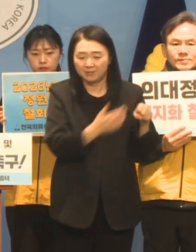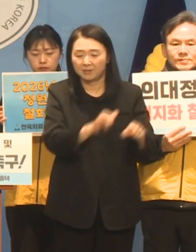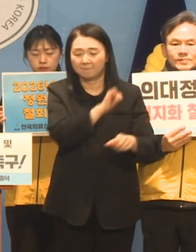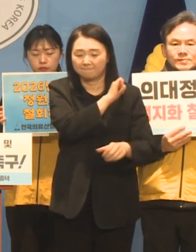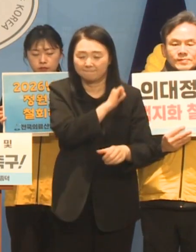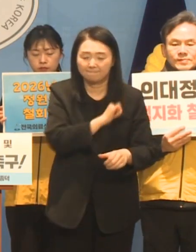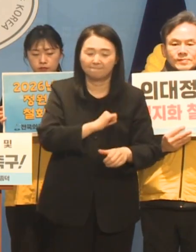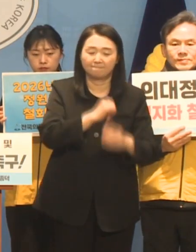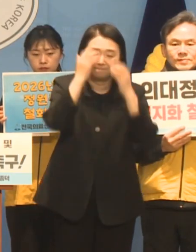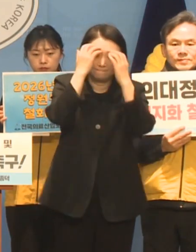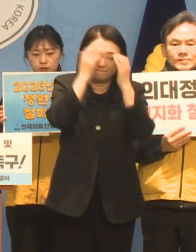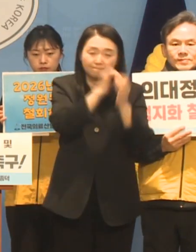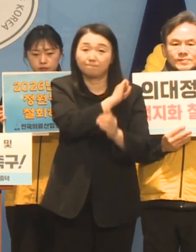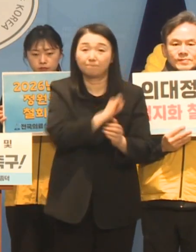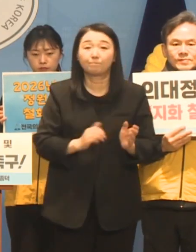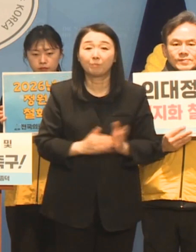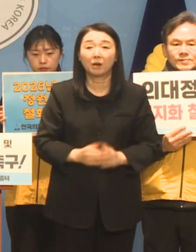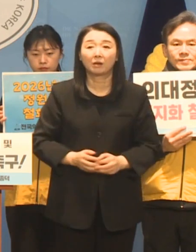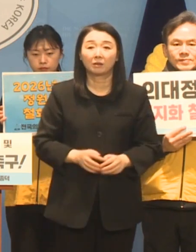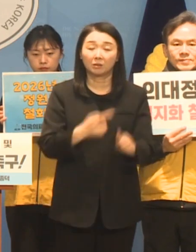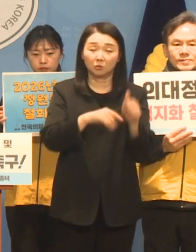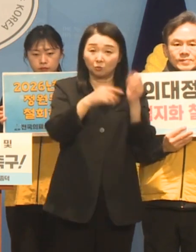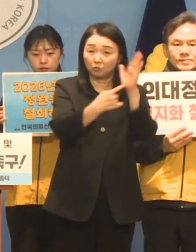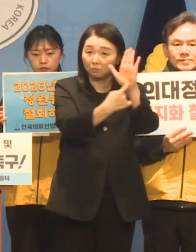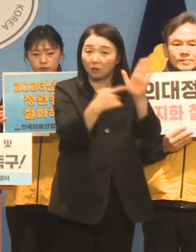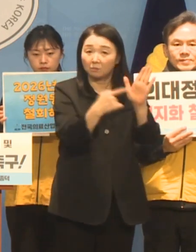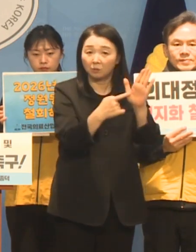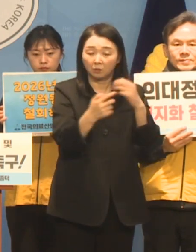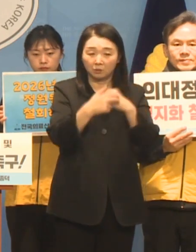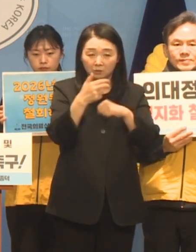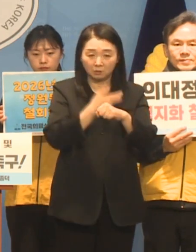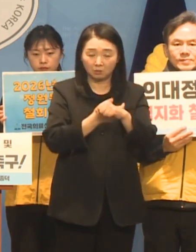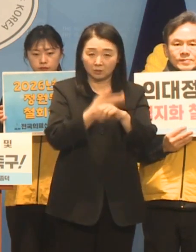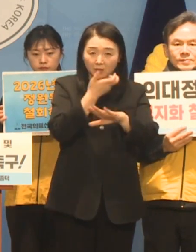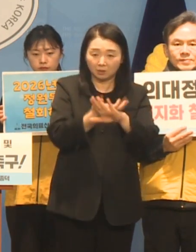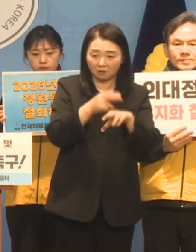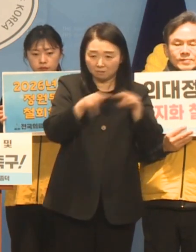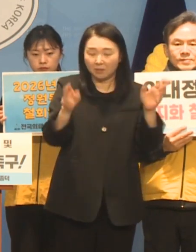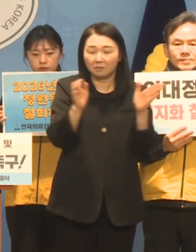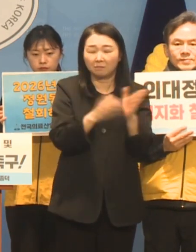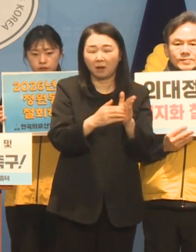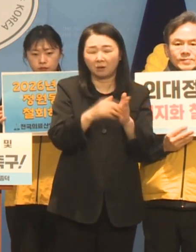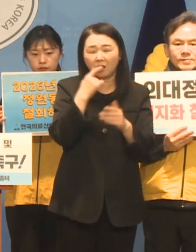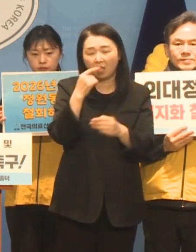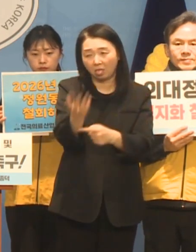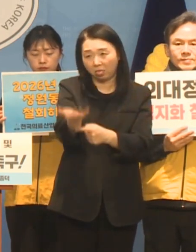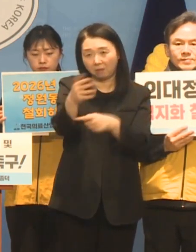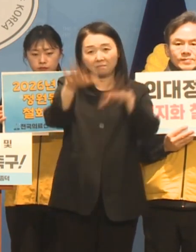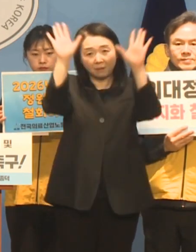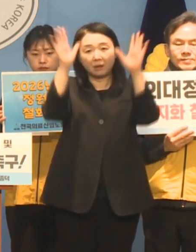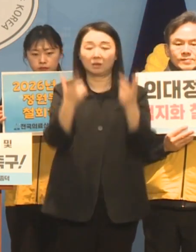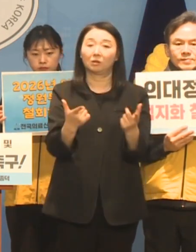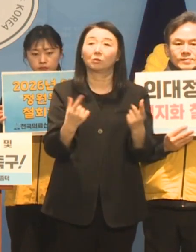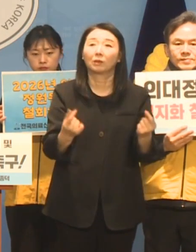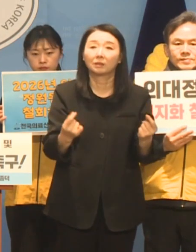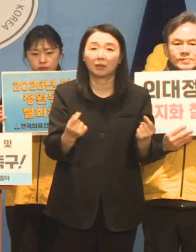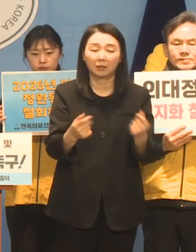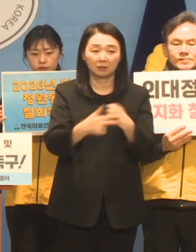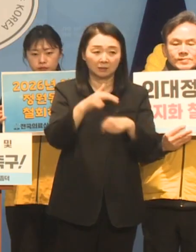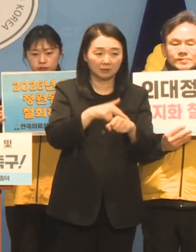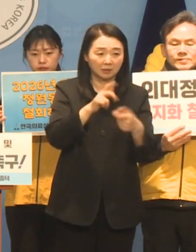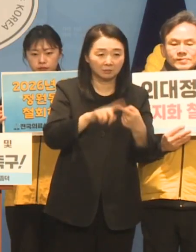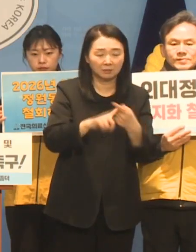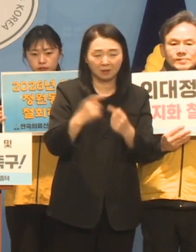버티고 견뎠습니다. 교육부 발표는 의료개혁을 폐기하겠다는 백기투항이며 의사 집단에 대한